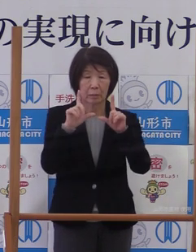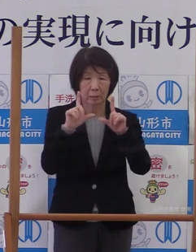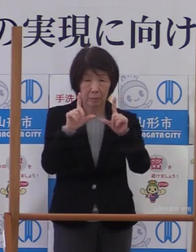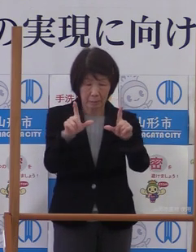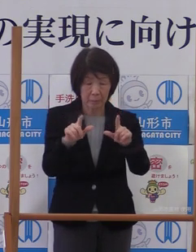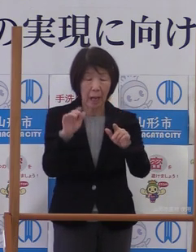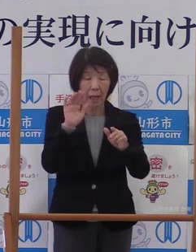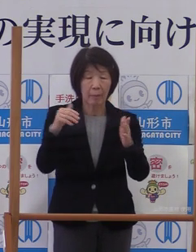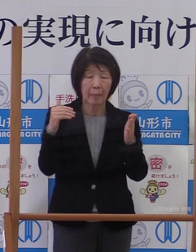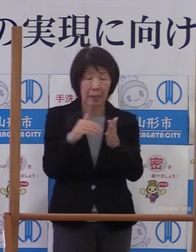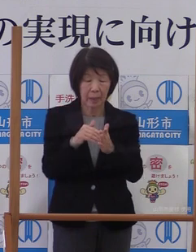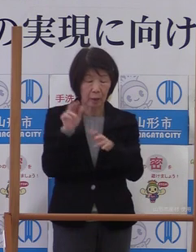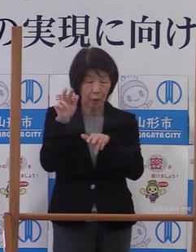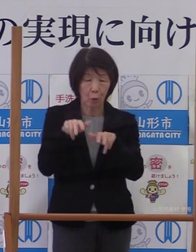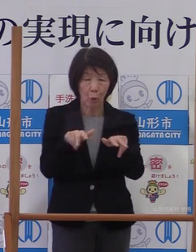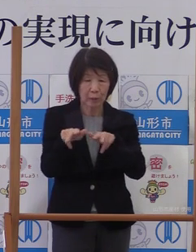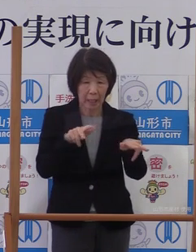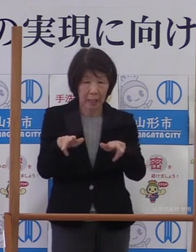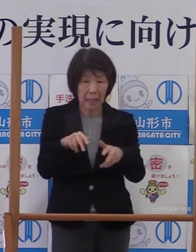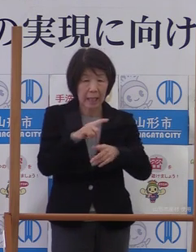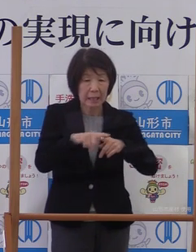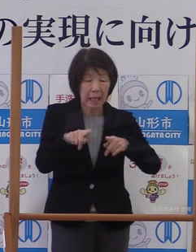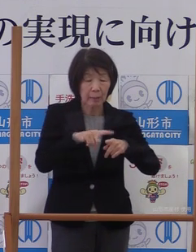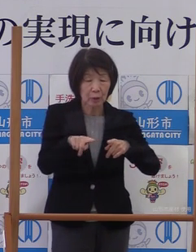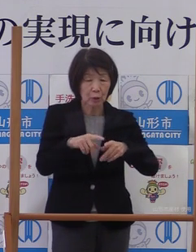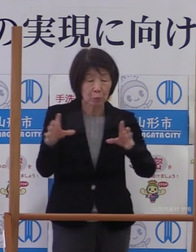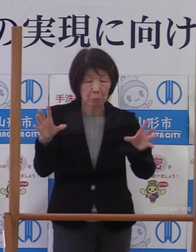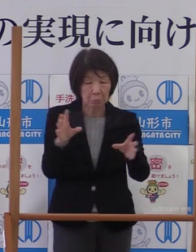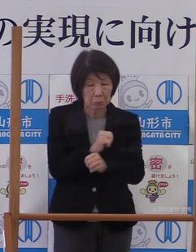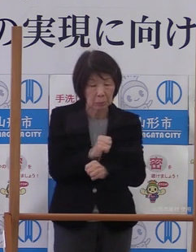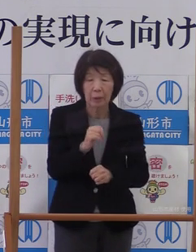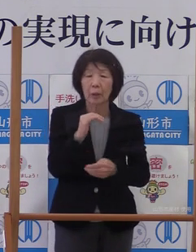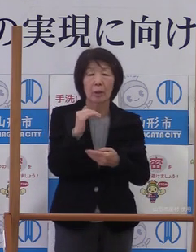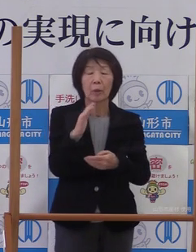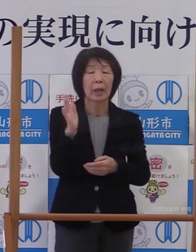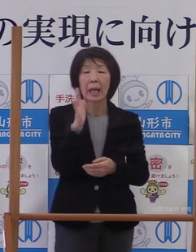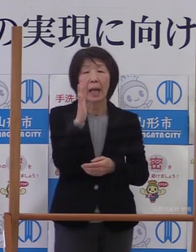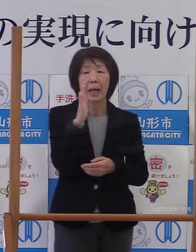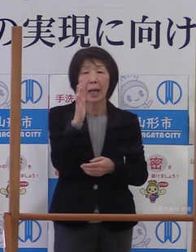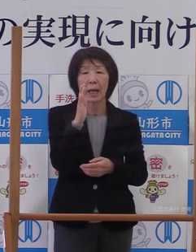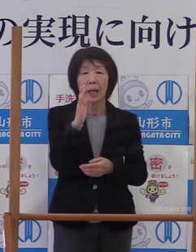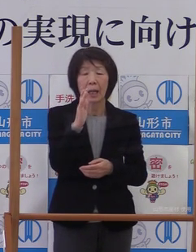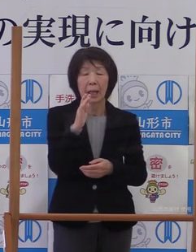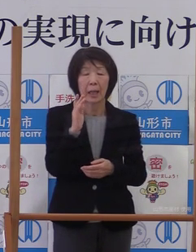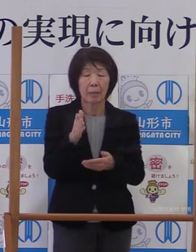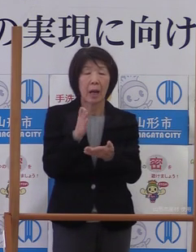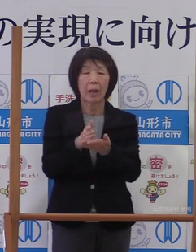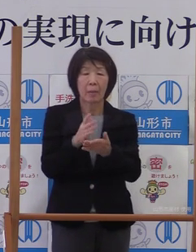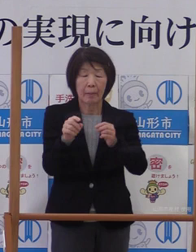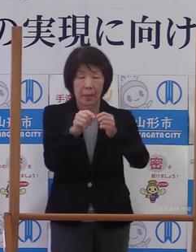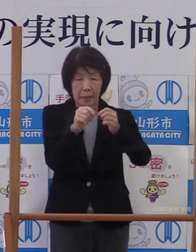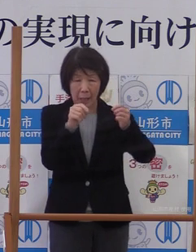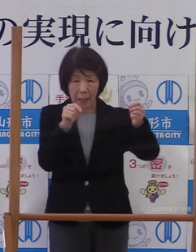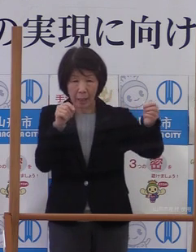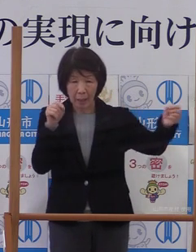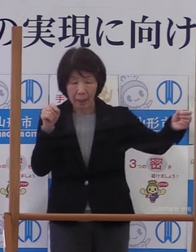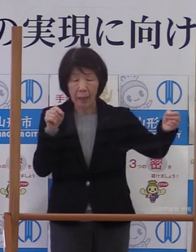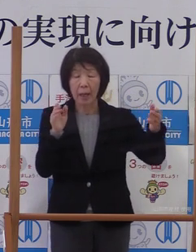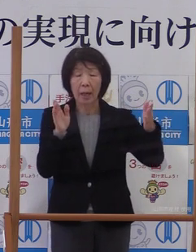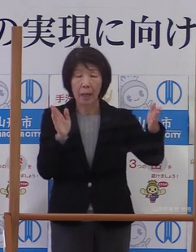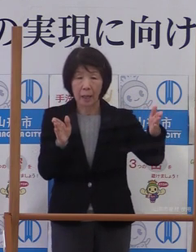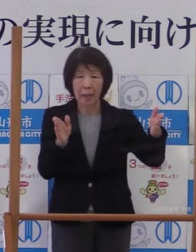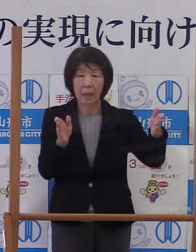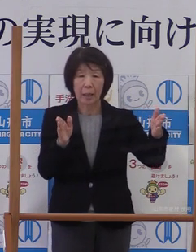であった行政サービスが急になくなるとか、そうしたところにはならないですが、先ほど申し上げた、この長期的に、この